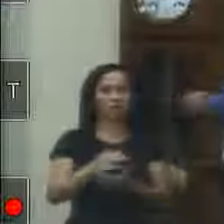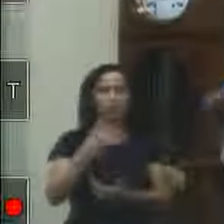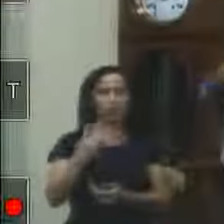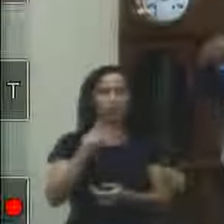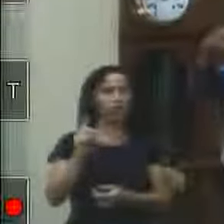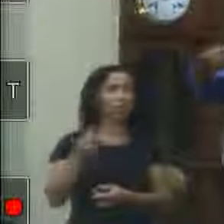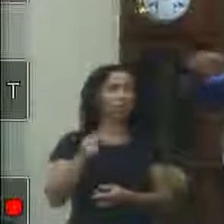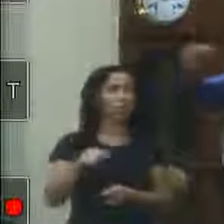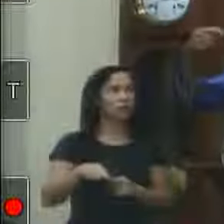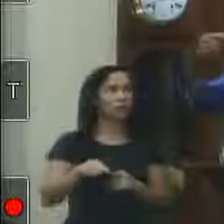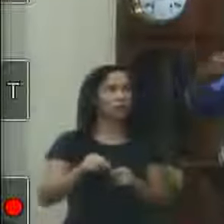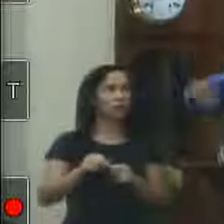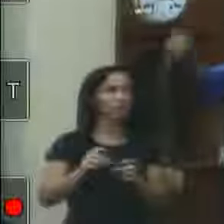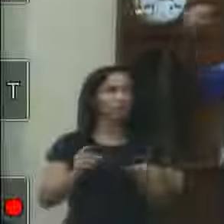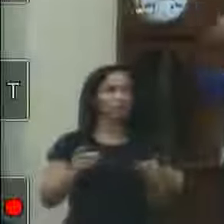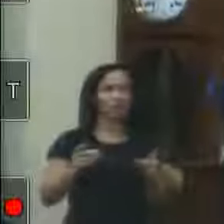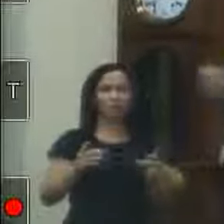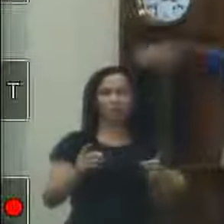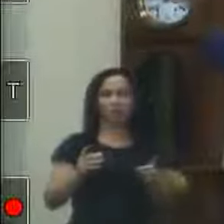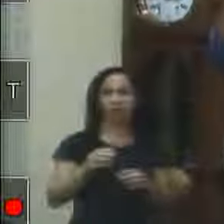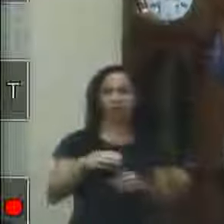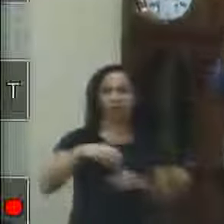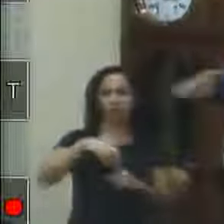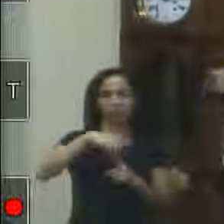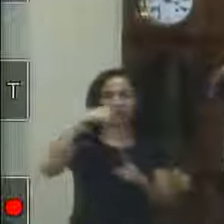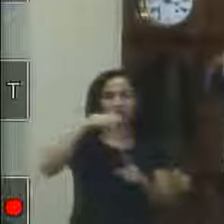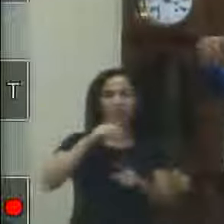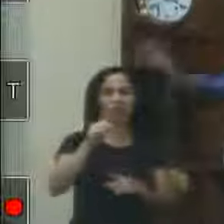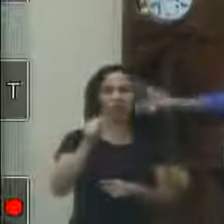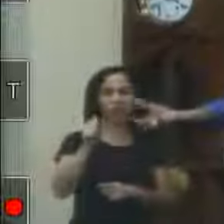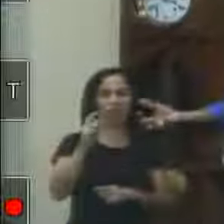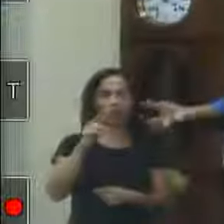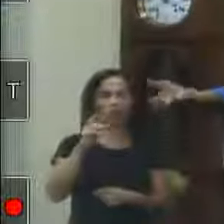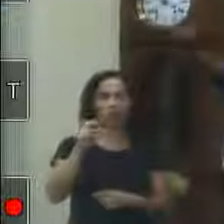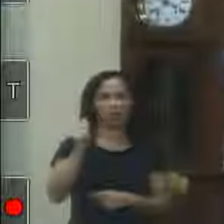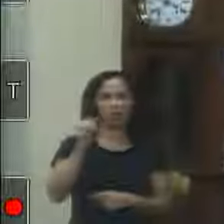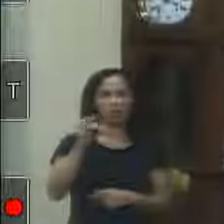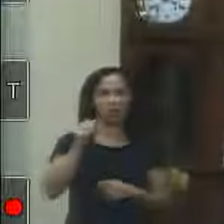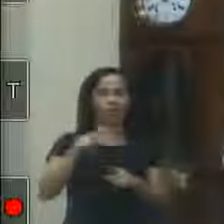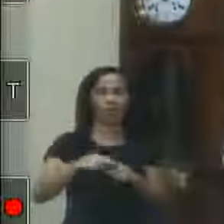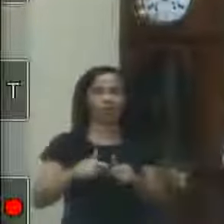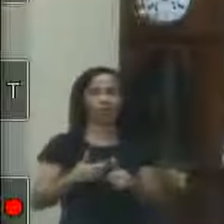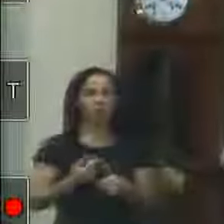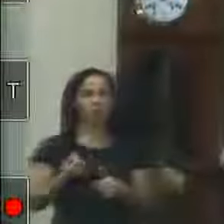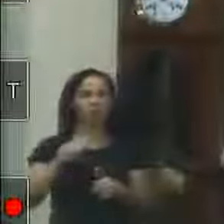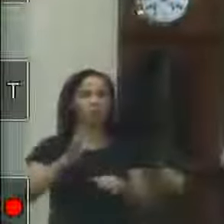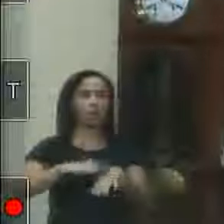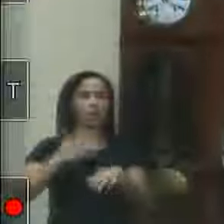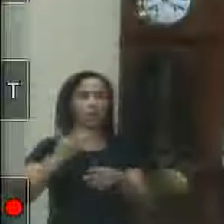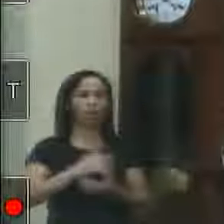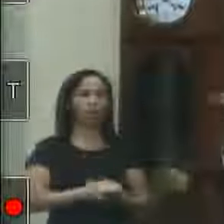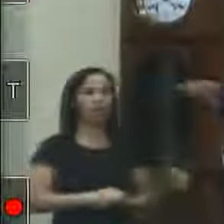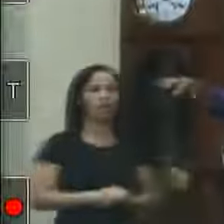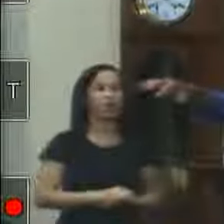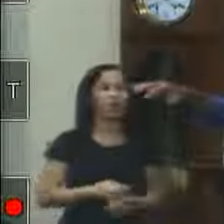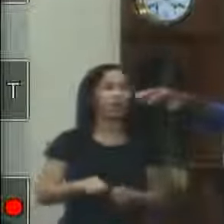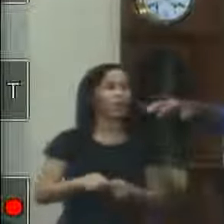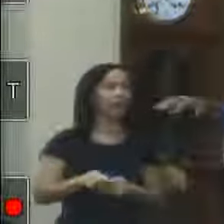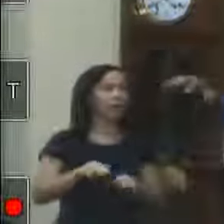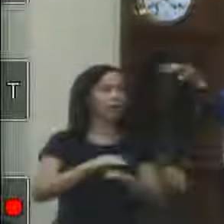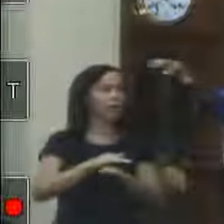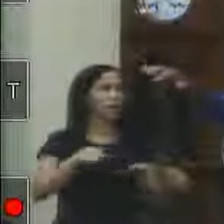2.000, todo mundo ia vender garrafa, vender tudo, porque o lucro era muito maior do que os 2.000. Esse para